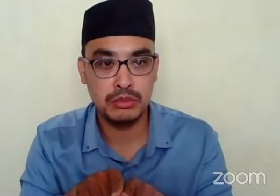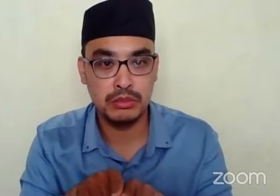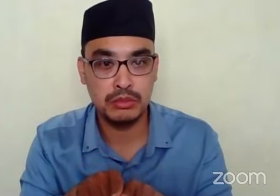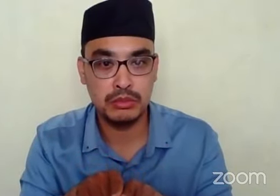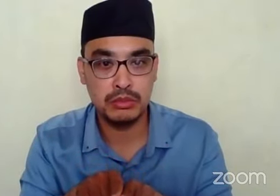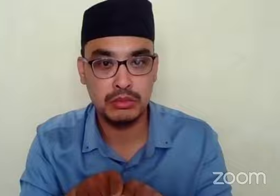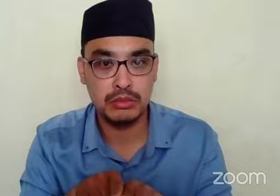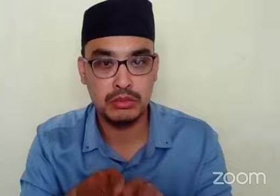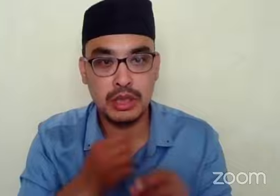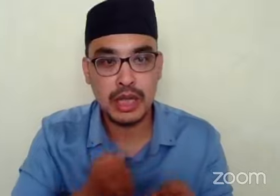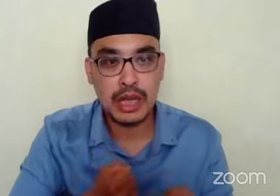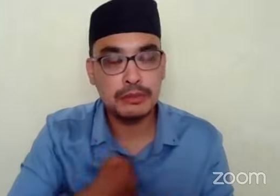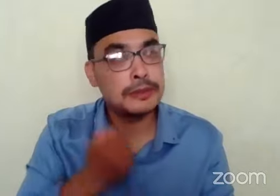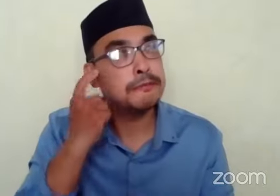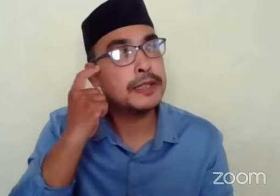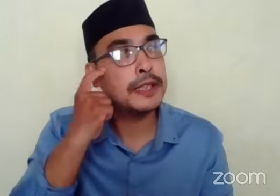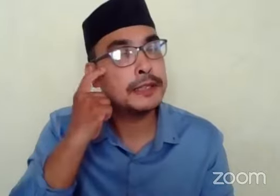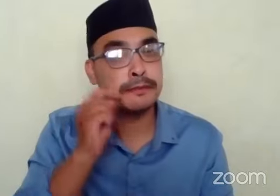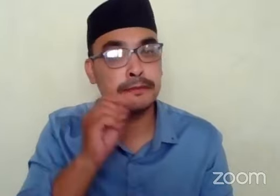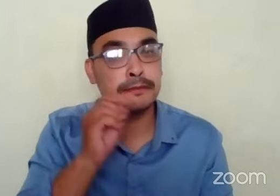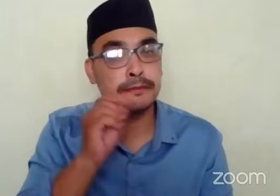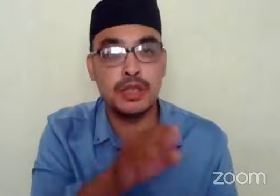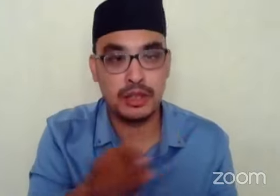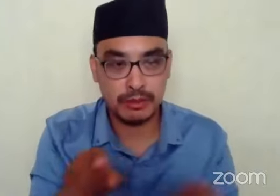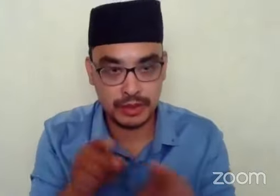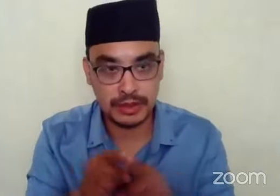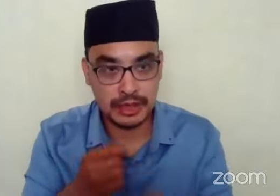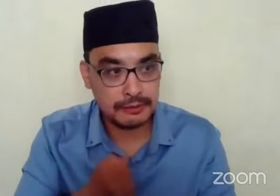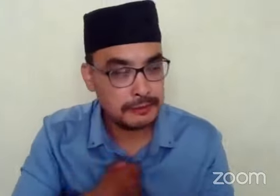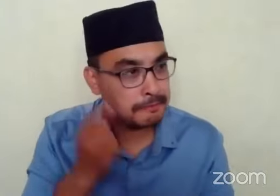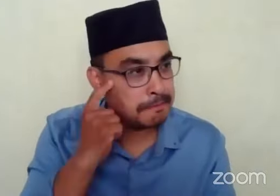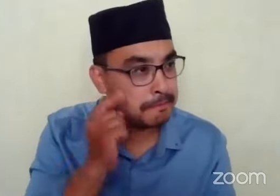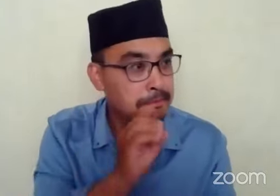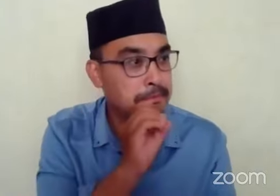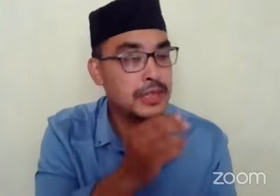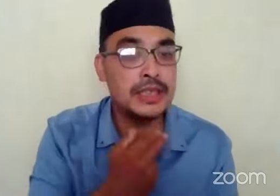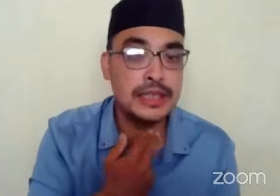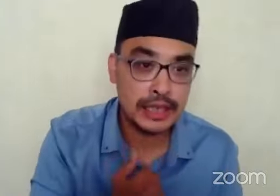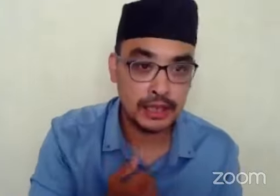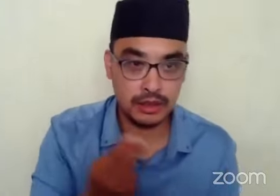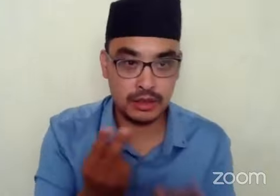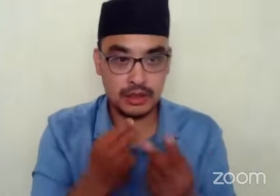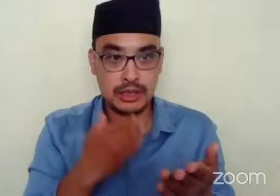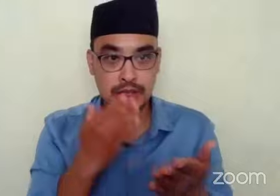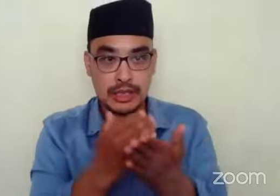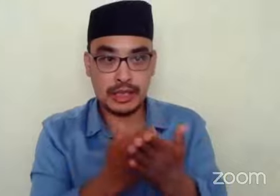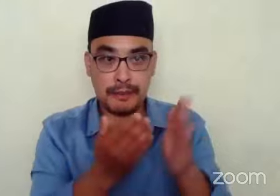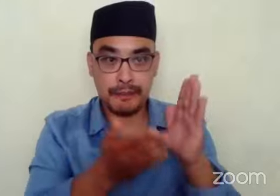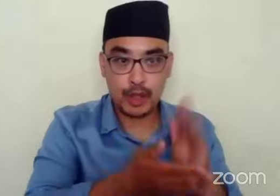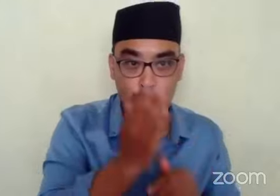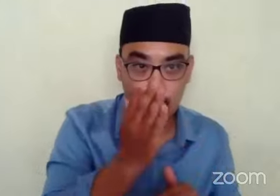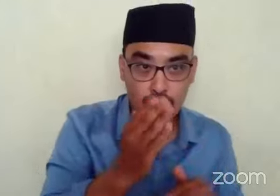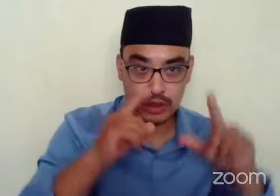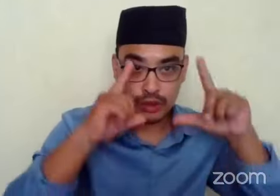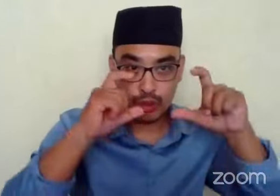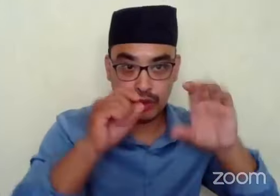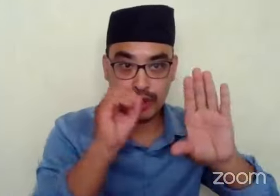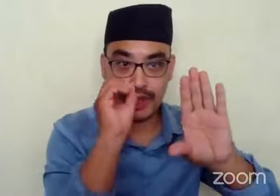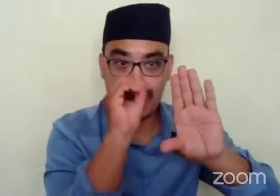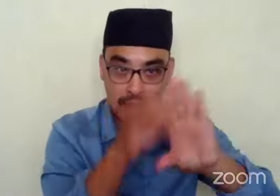इभन आफ्नो ओपिनियनहरू राख्दा राख्न हाइलाइट गर्न चाहन्छु जुन भनेको थियो कार्यक्रममा गएको गएको पिक्चरको चाहिँ पोस्ट